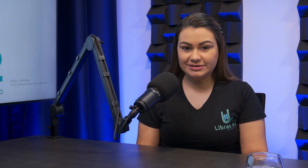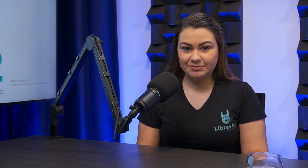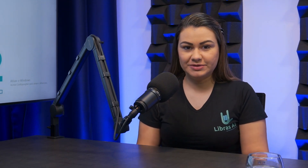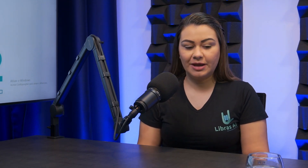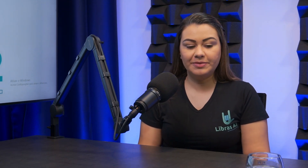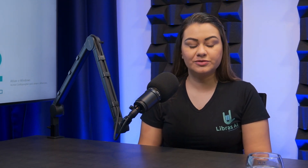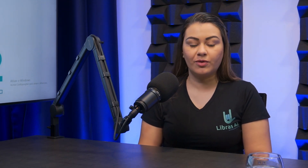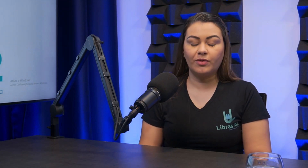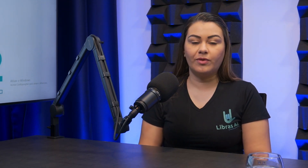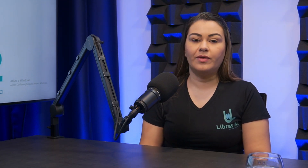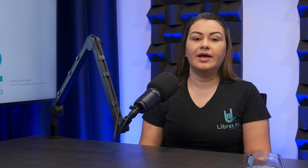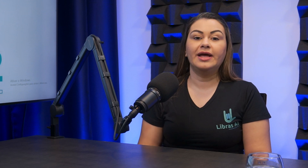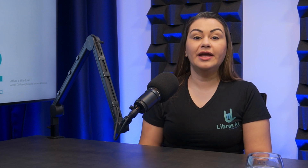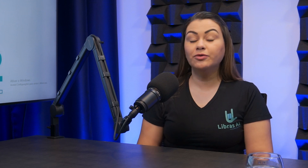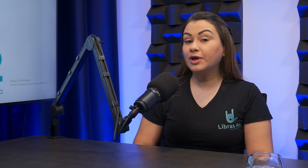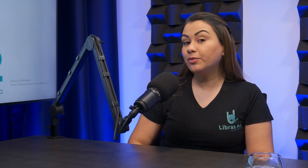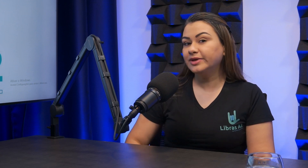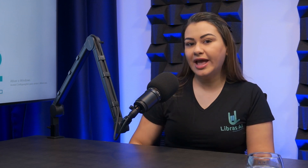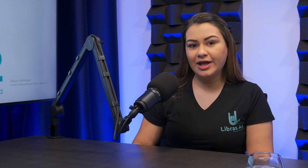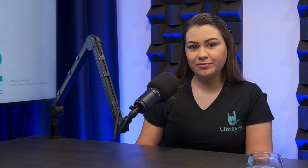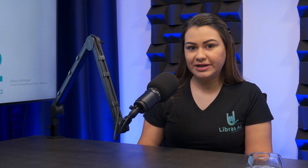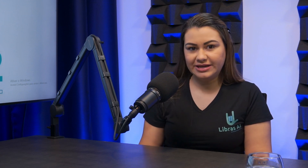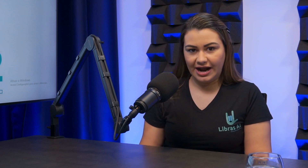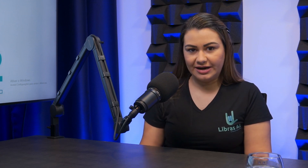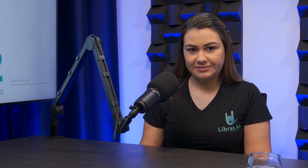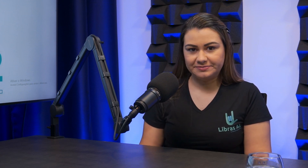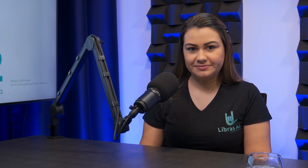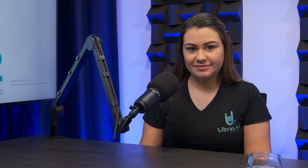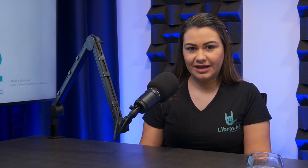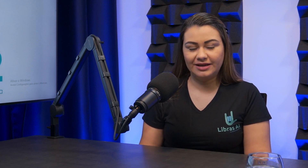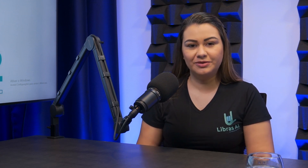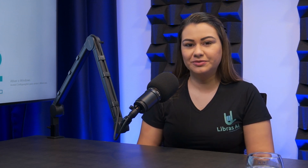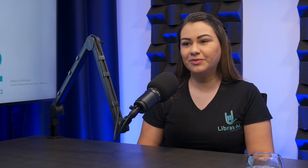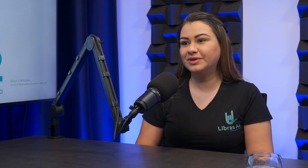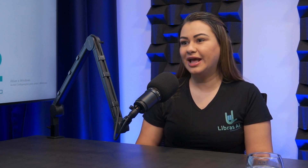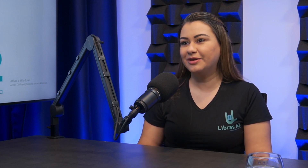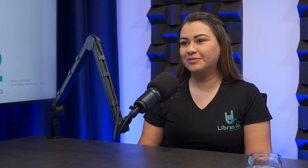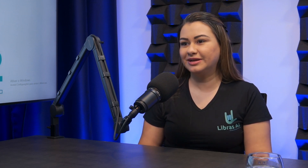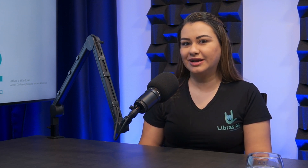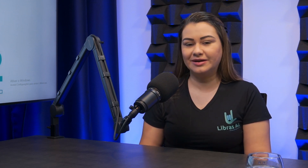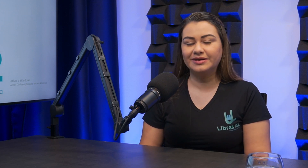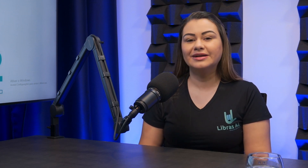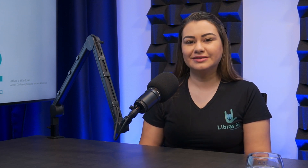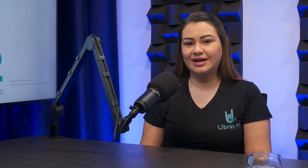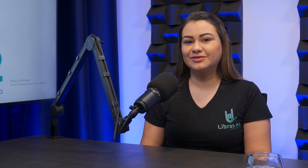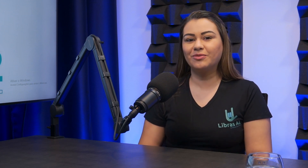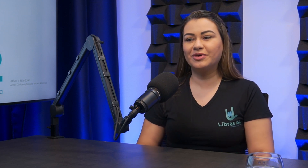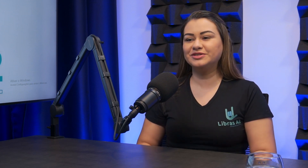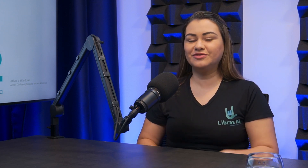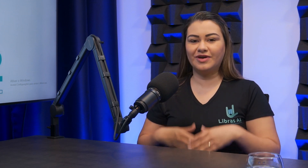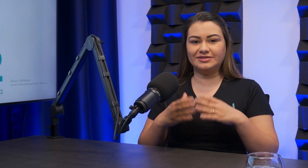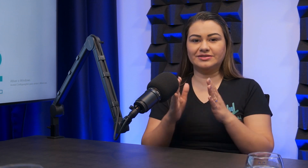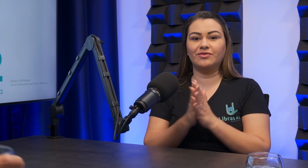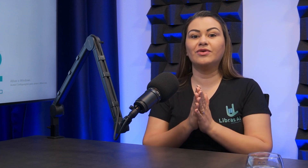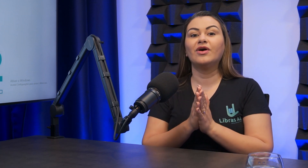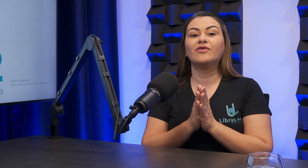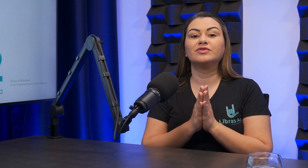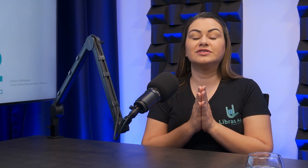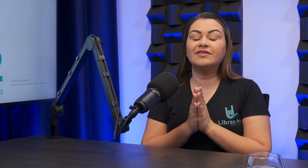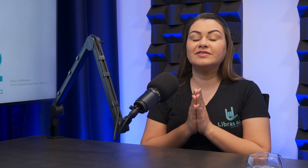tá, pessoal? Ó, eu não quero brincar, tá? Como eu que a não gente quero faz isso em brincar. Libras, então? Tá, como que a gente faz? Então, você vai fazer assim,